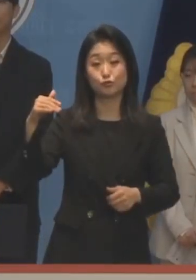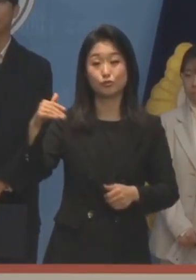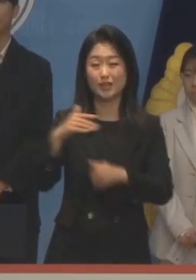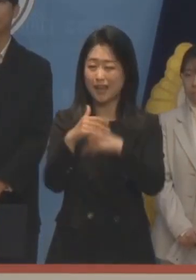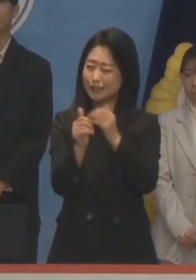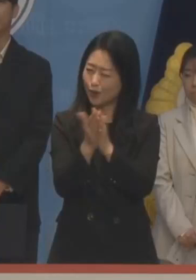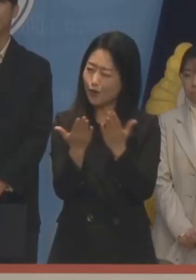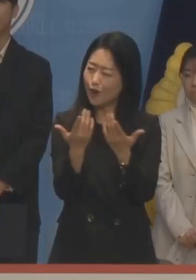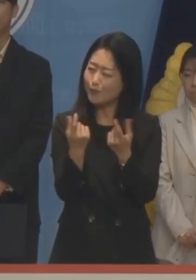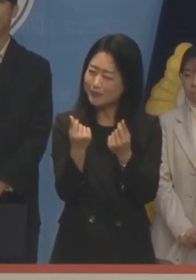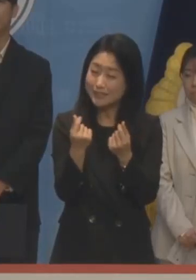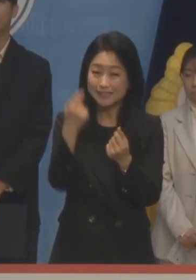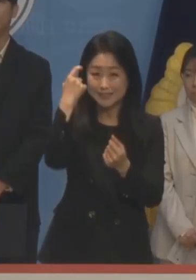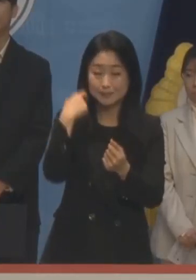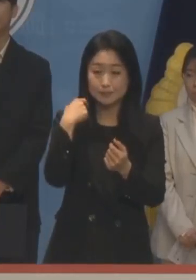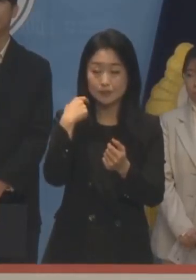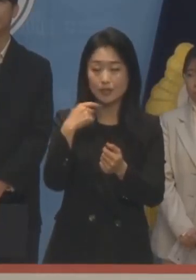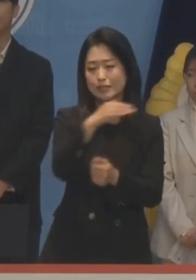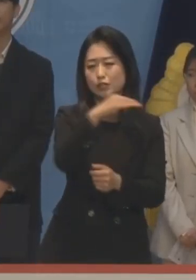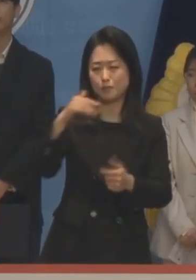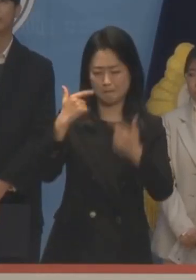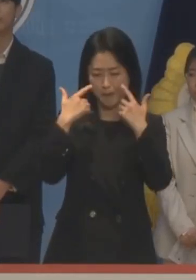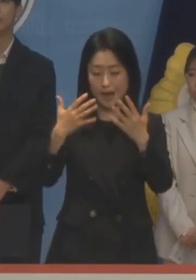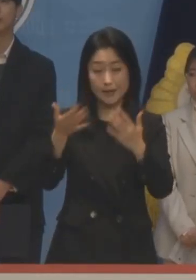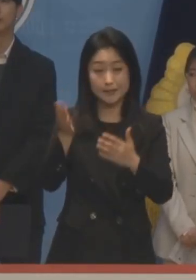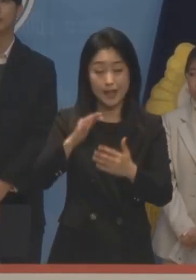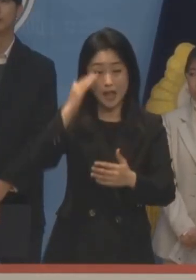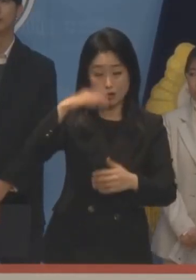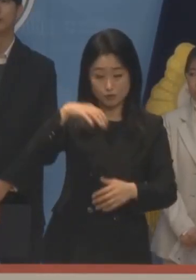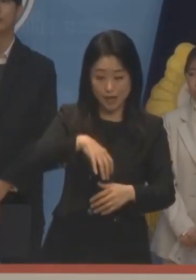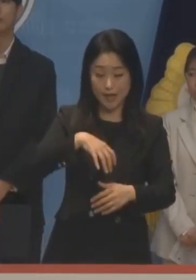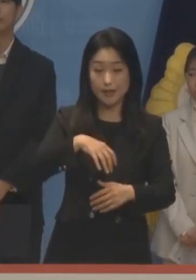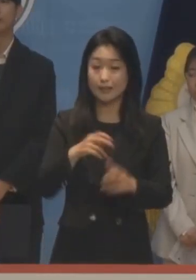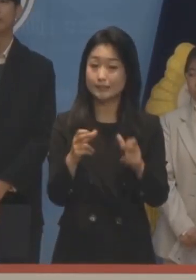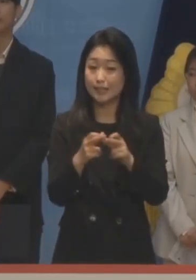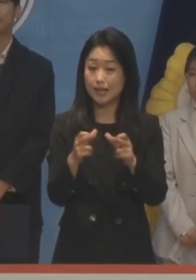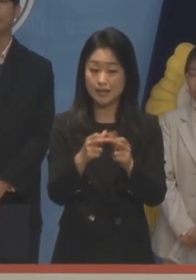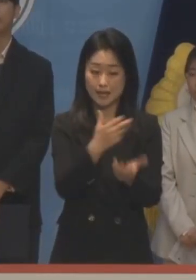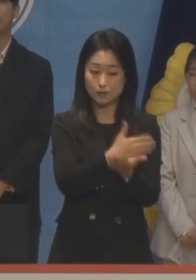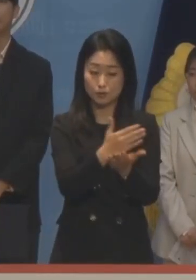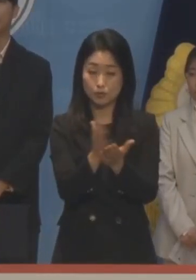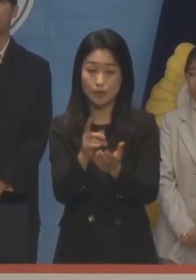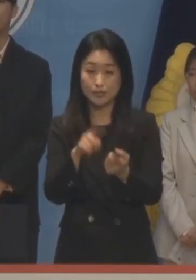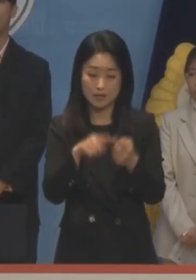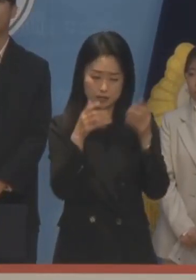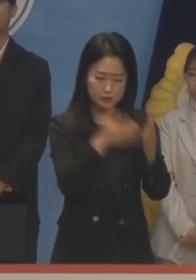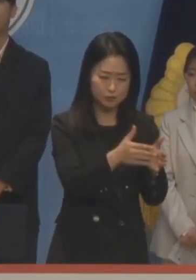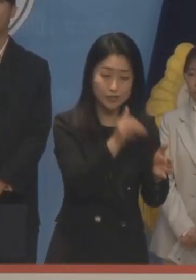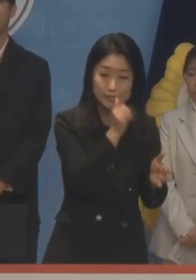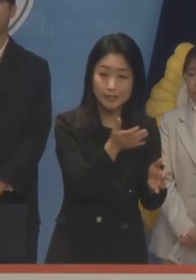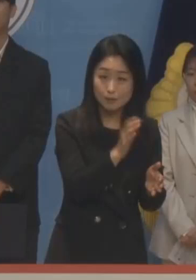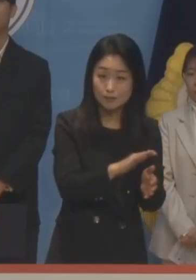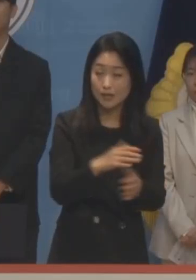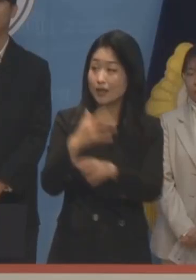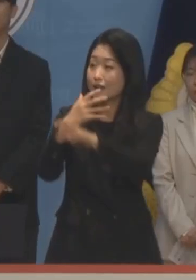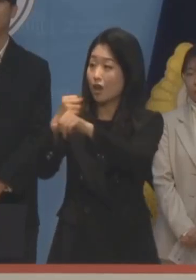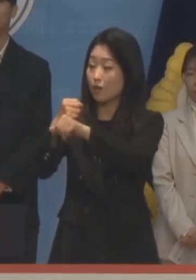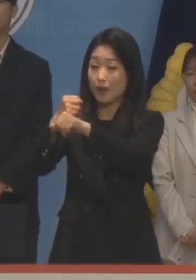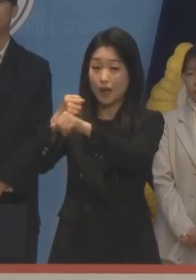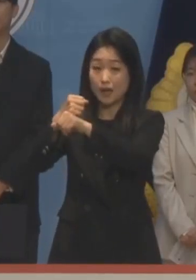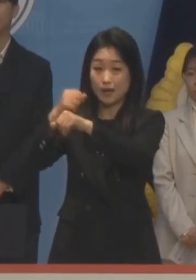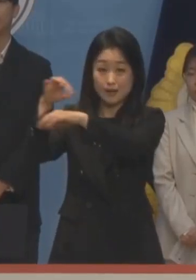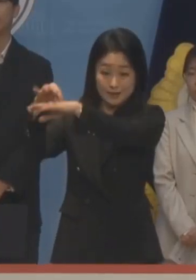불립니다. 하지만 우리나라는 지금까지 특정 장애 현안 등에 집중하다 보니 협약의 국내법